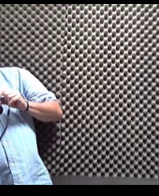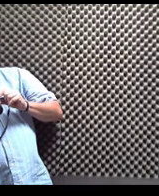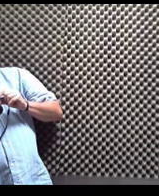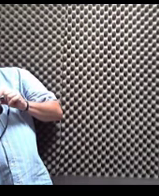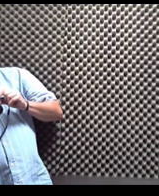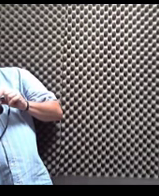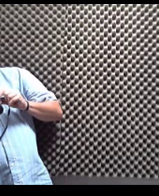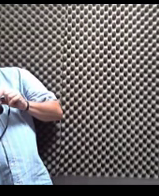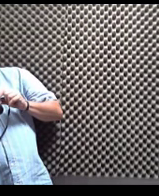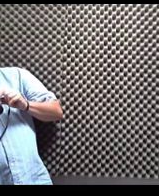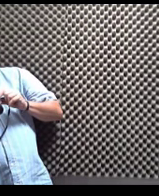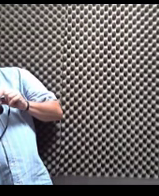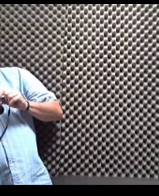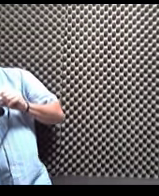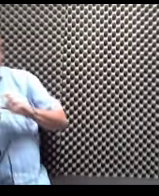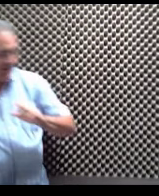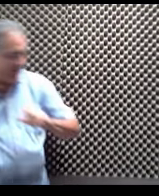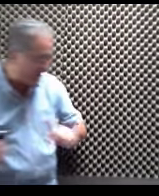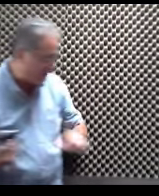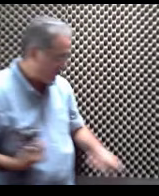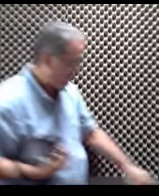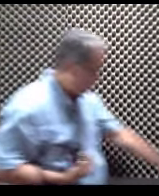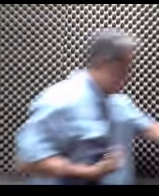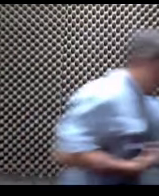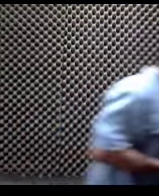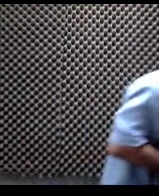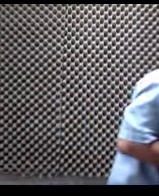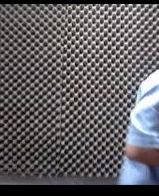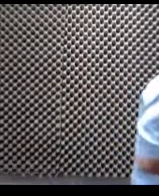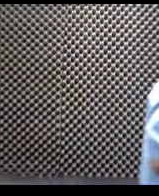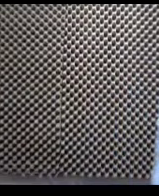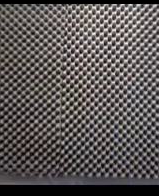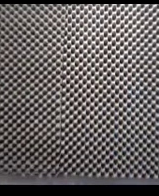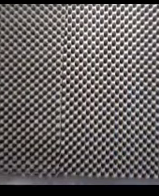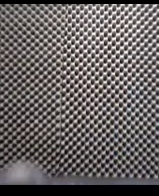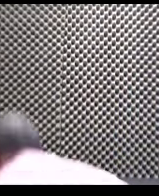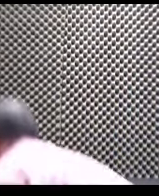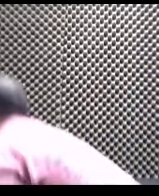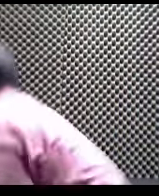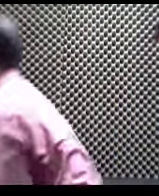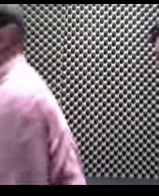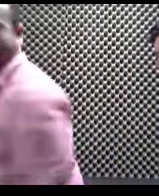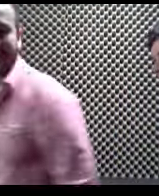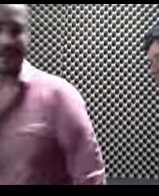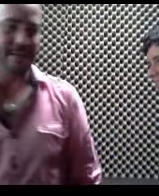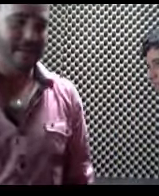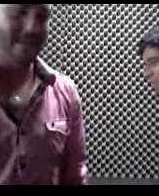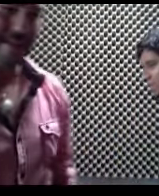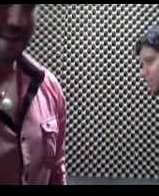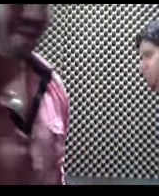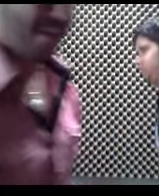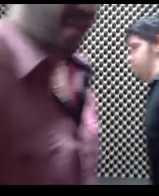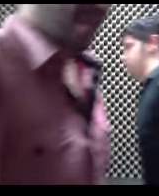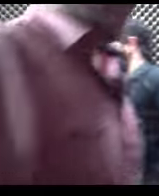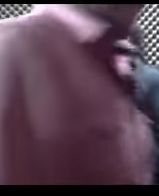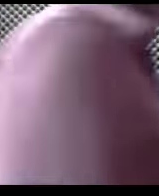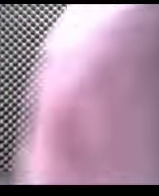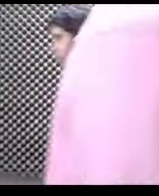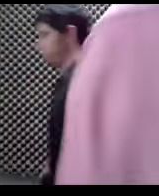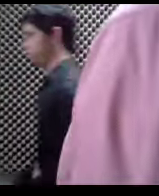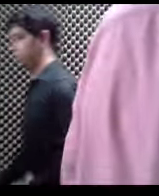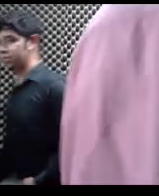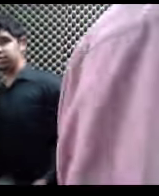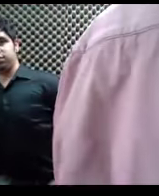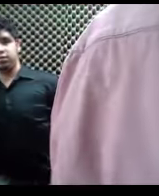Cinco justos, cinco seres que luchan por un mismo fin. Los Justos. De Albert Camus, en versión y dirección de Adriana Pantoja, desde el 7 de noviembre en Bellas Artes